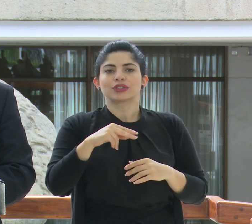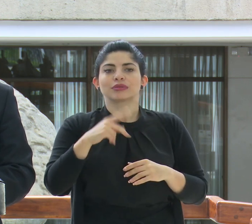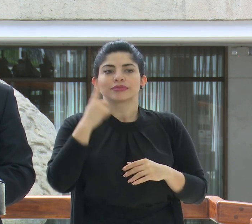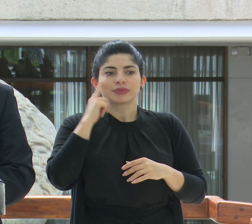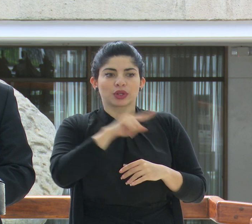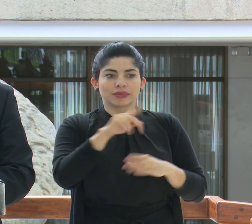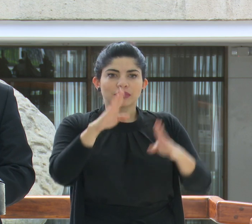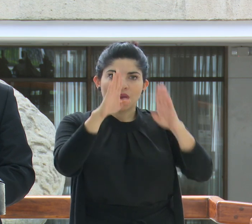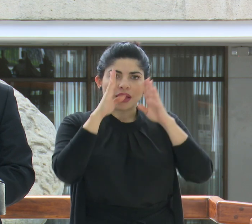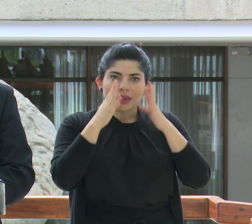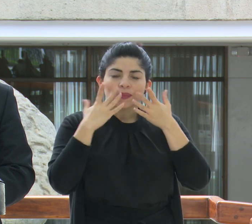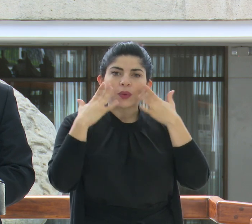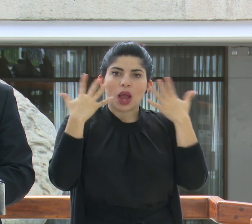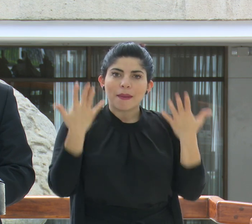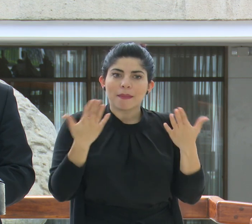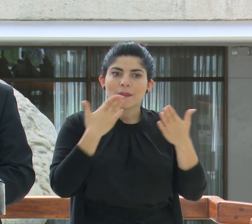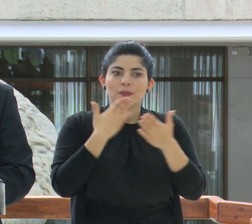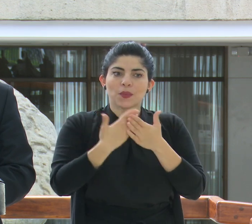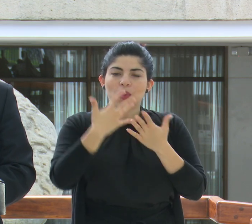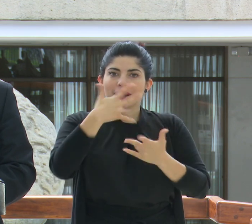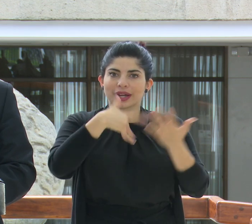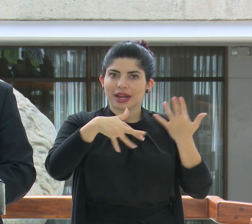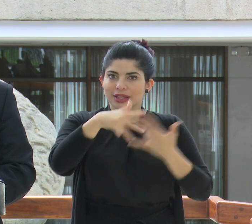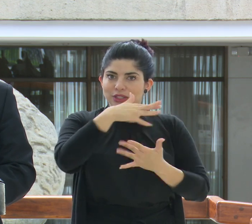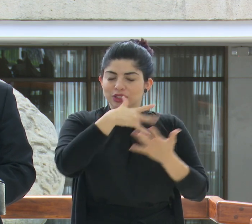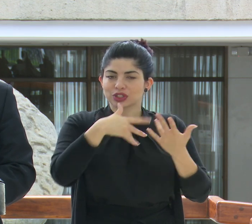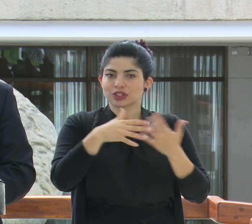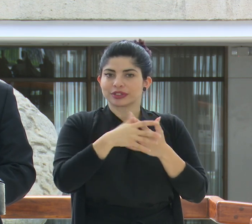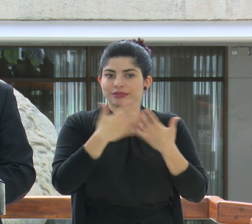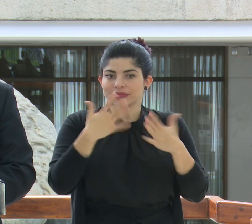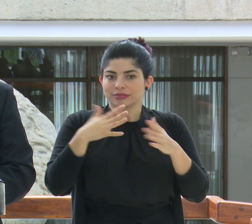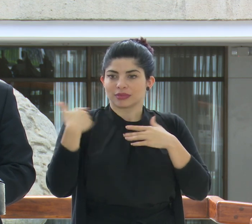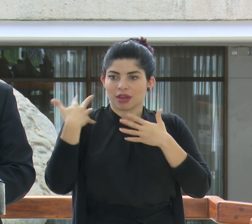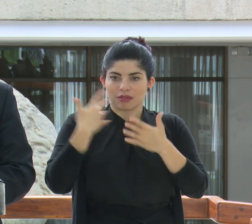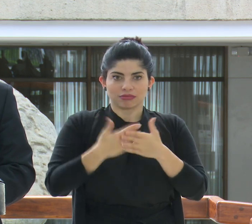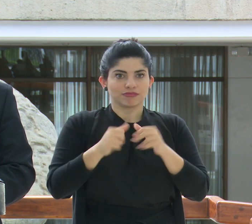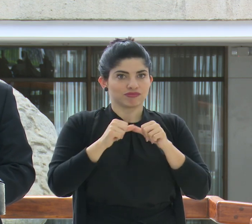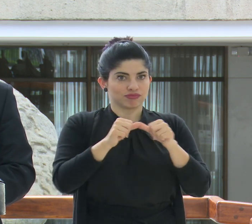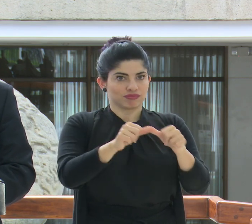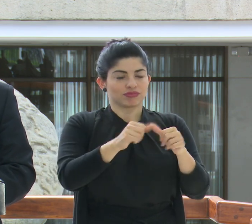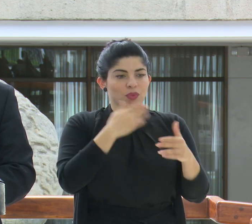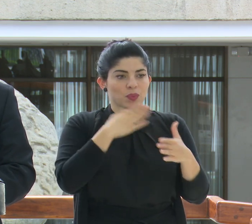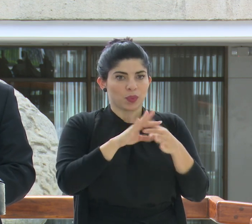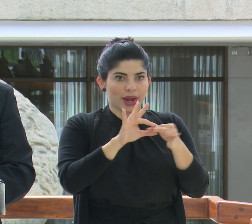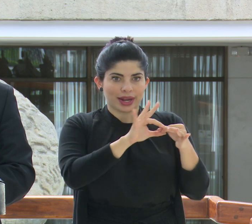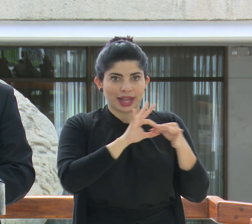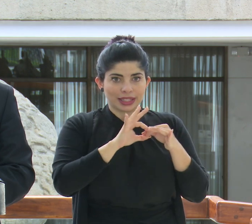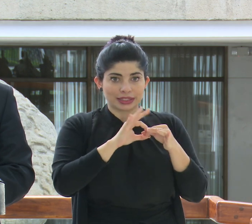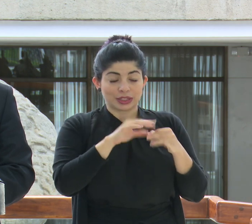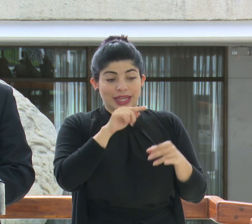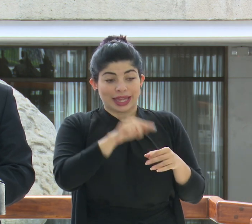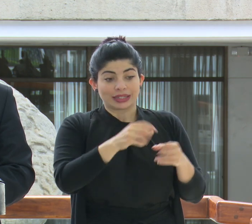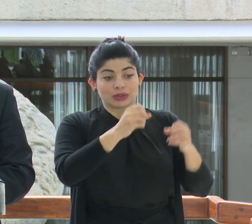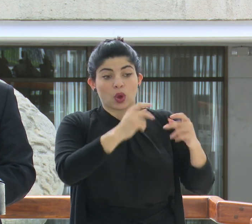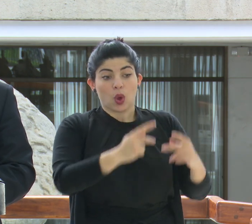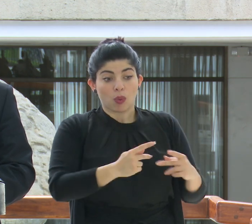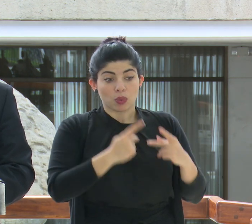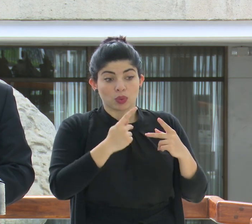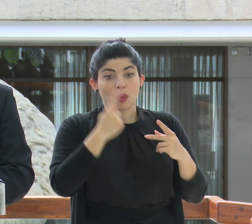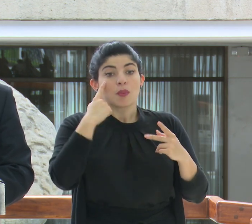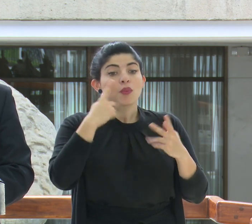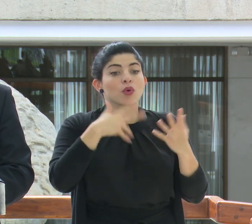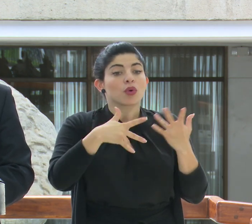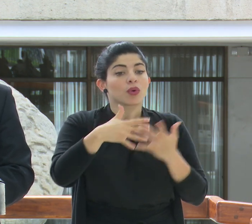trato cordial y por las buenas relaciones que hemos podido sostener y que nos han permitido, en un clima